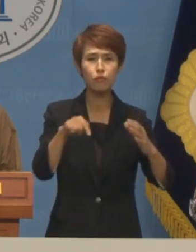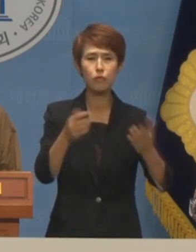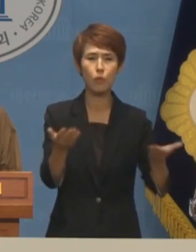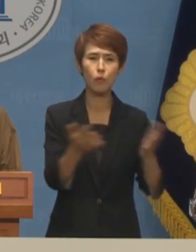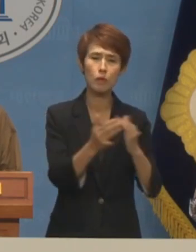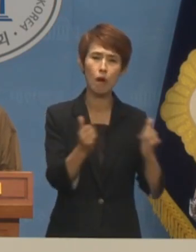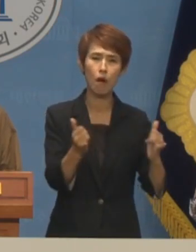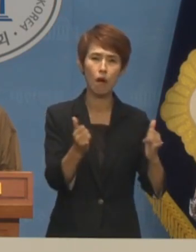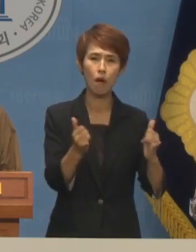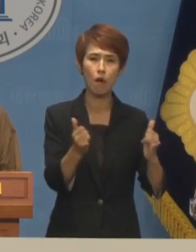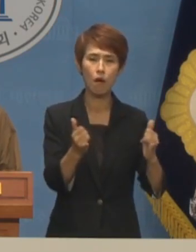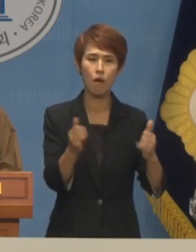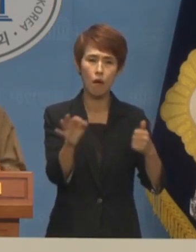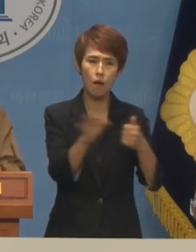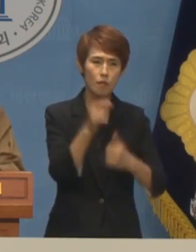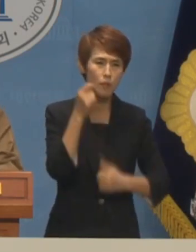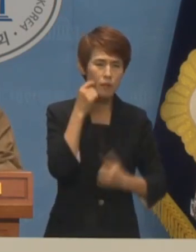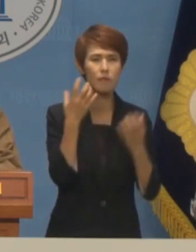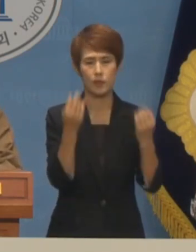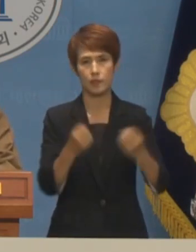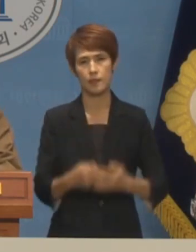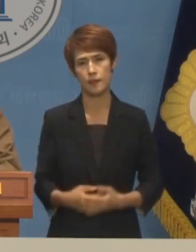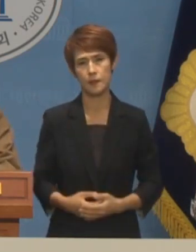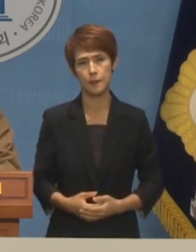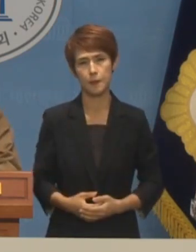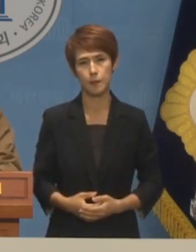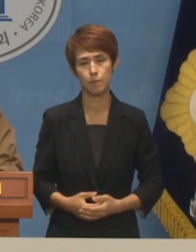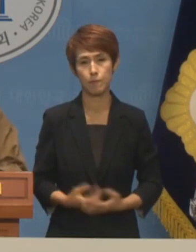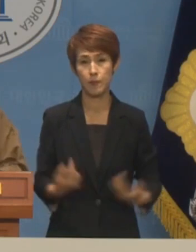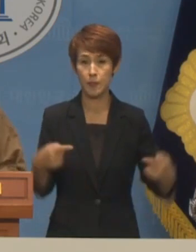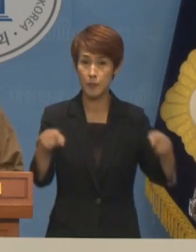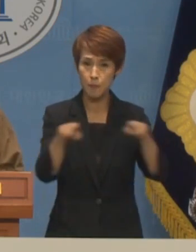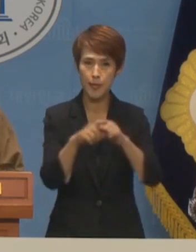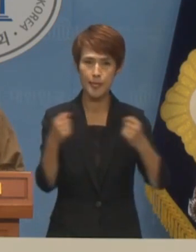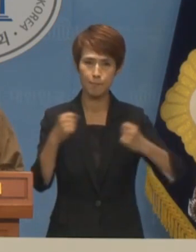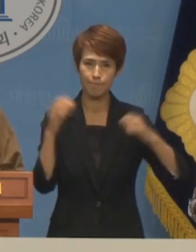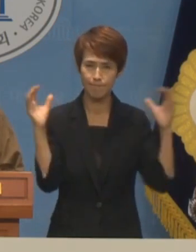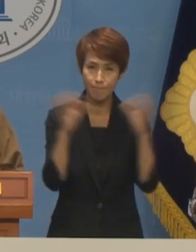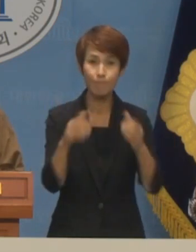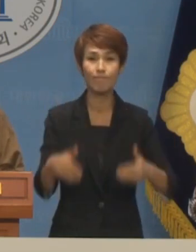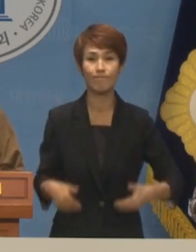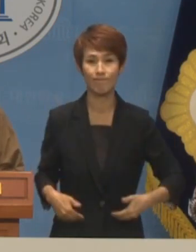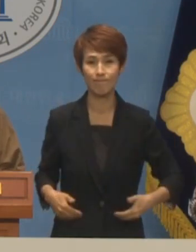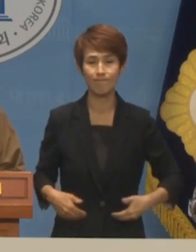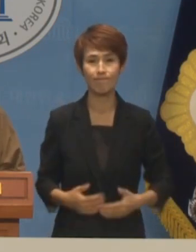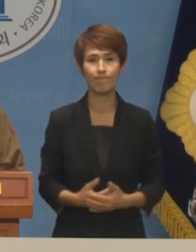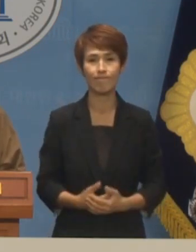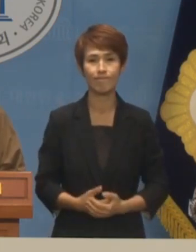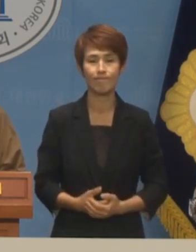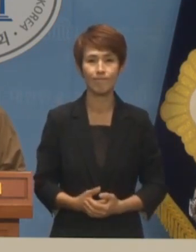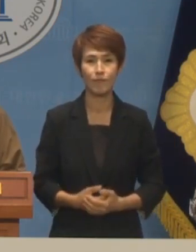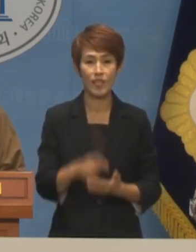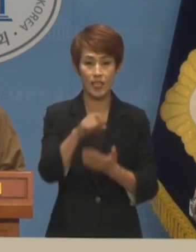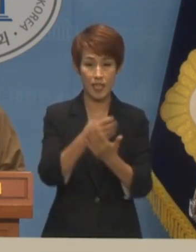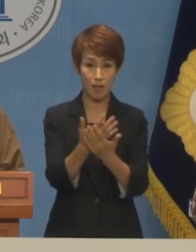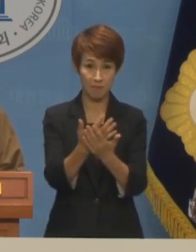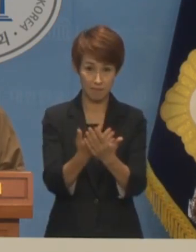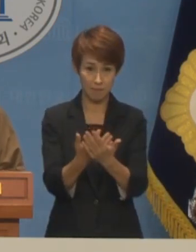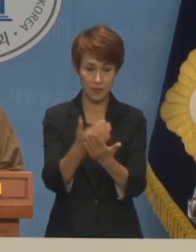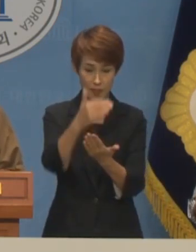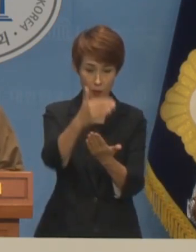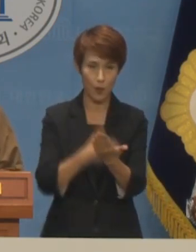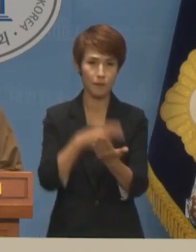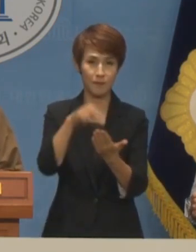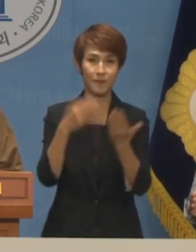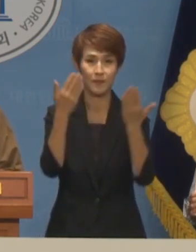너무나 많습니다. 이 문제에 대해서 우리가 다 같이 함께 힘을 모아야 될 거라는 생각이 들면서요. 마지막으로 기자회견문을